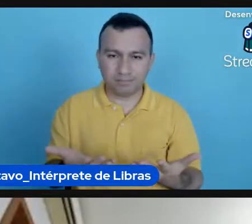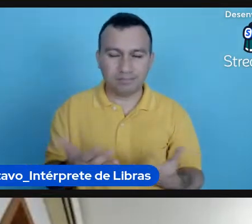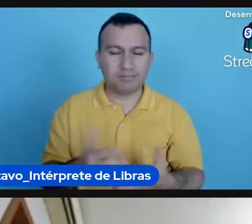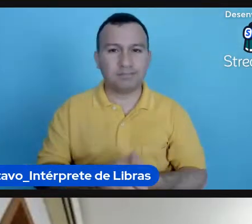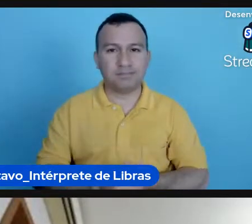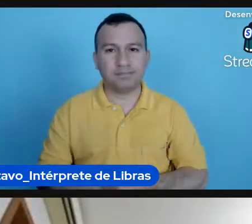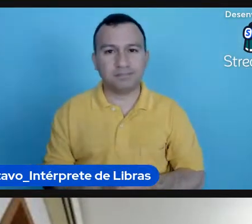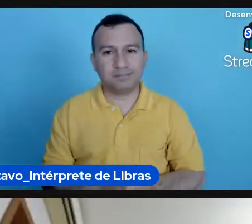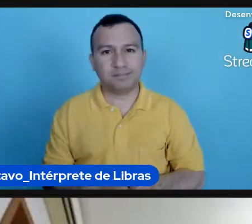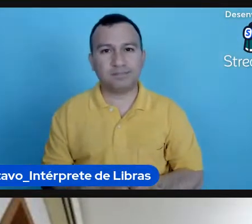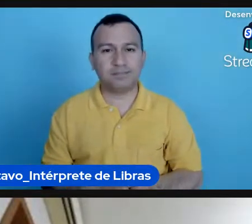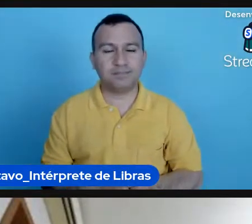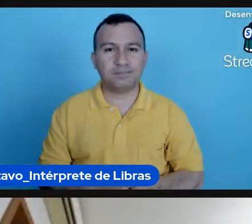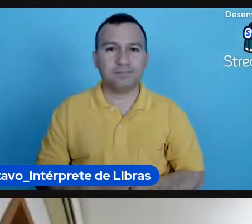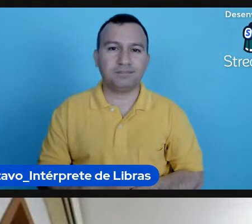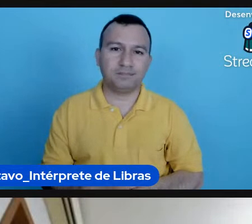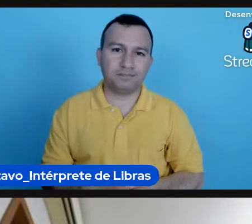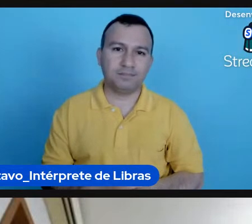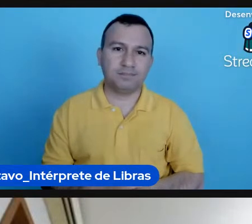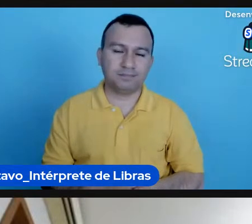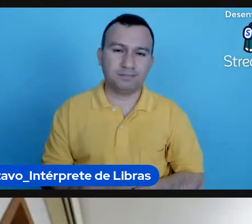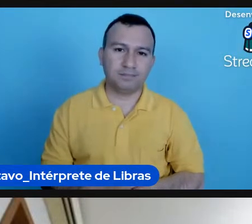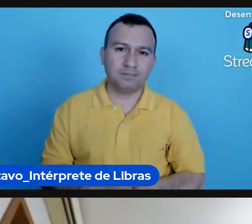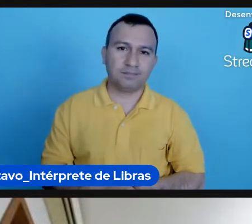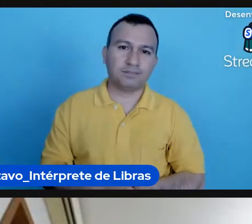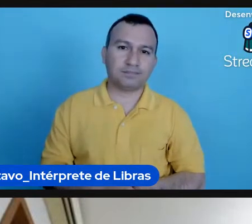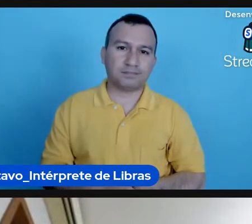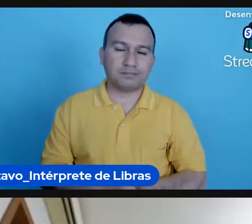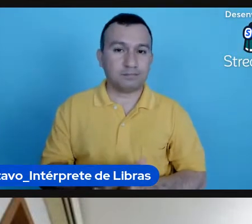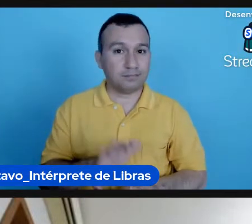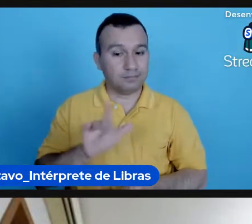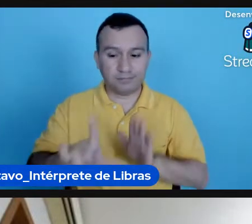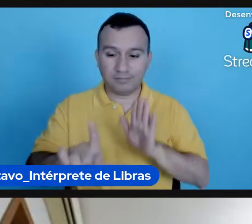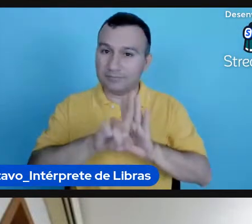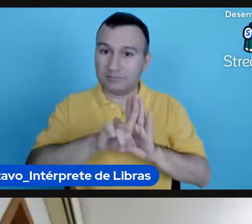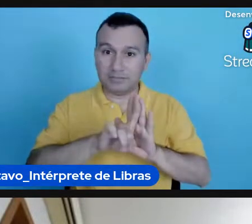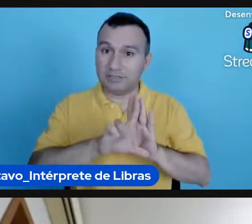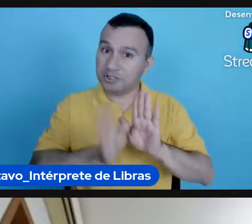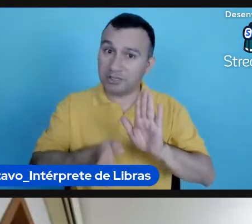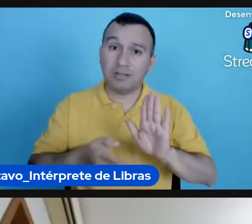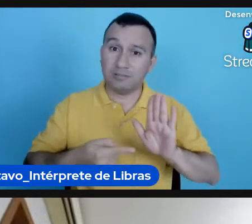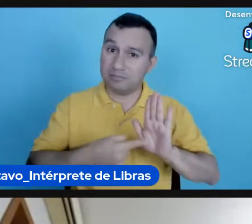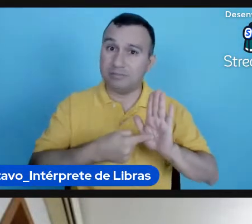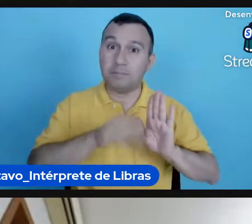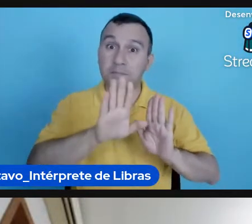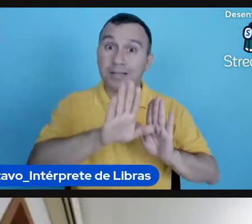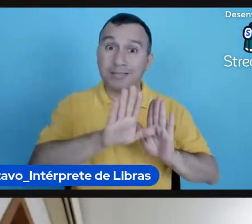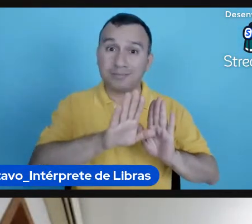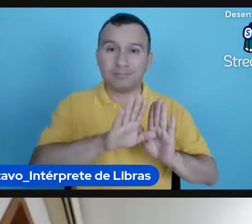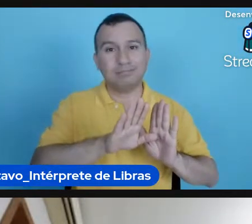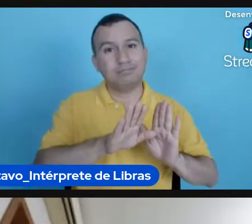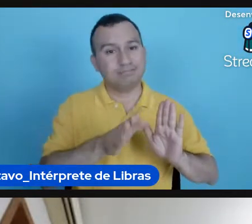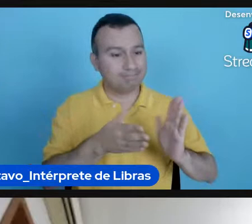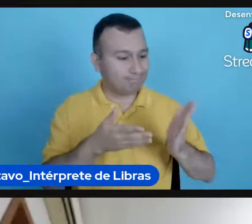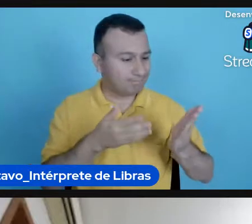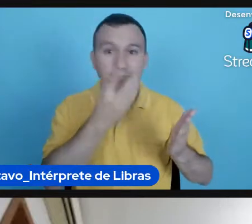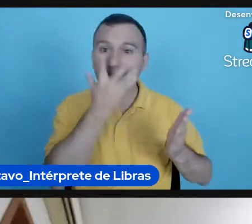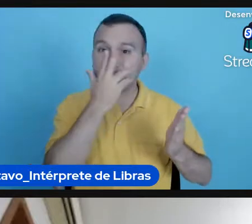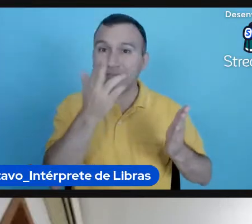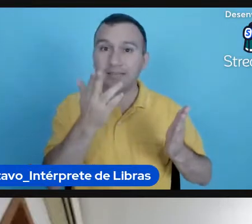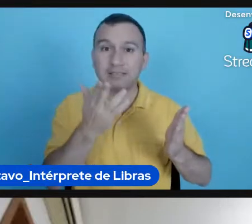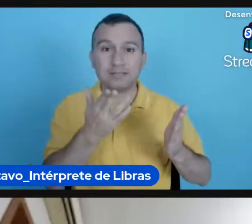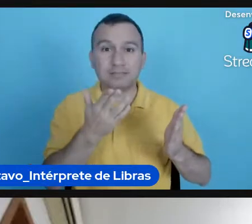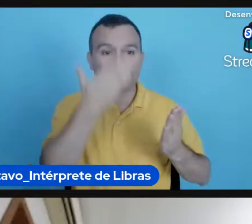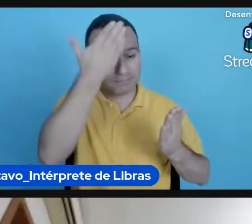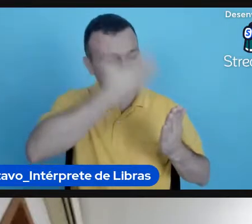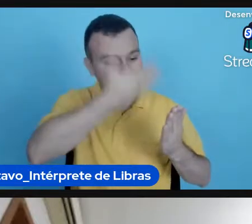se... na lei está inclusiva, mas que a gente ainda não se deu conta disso, né? Então, aí eu